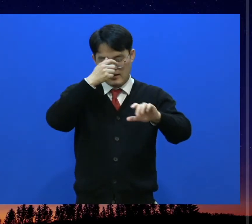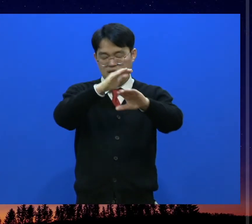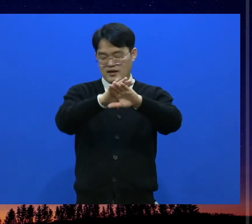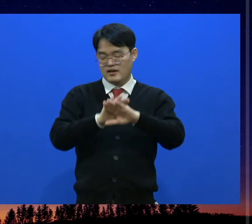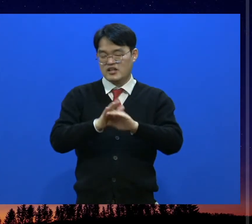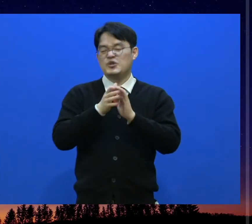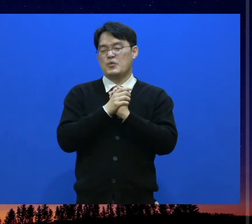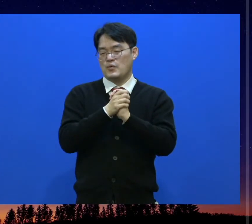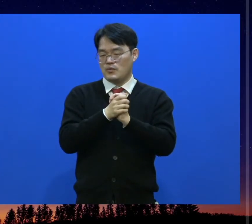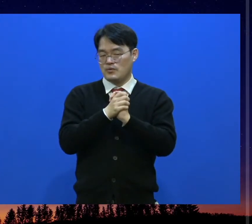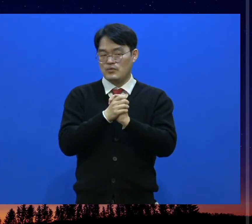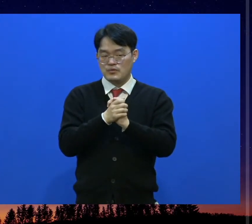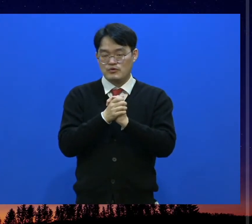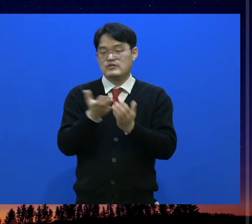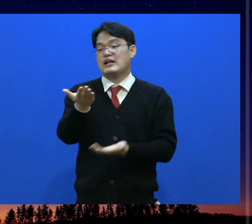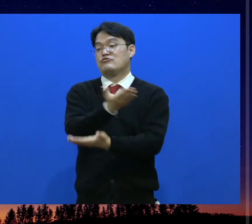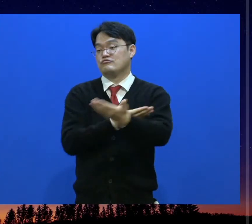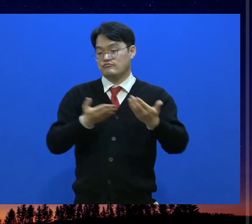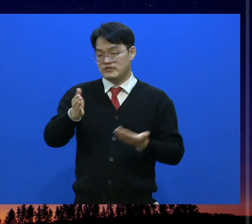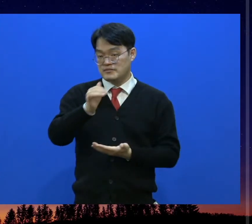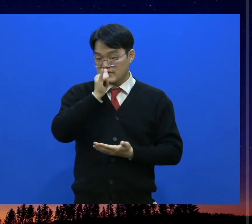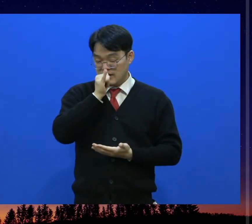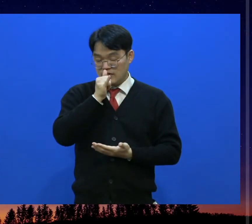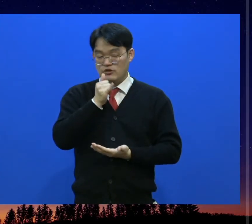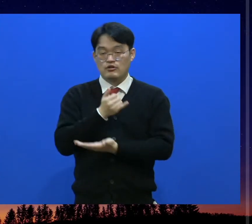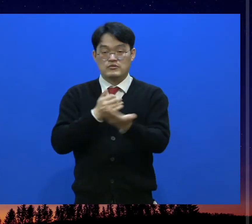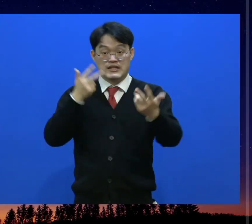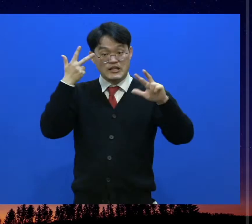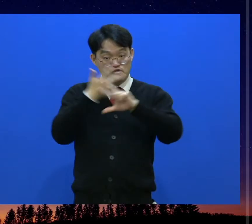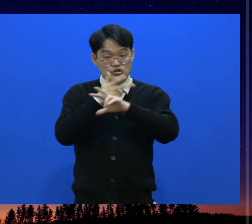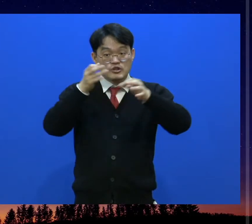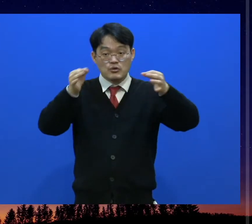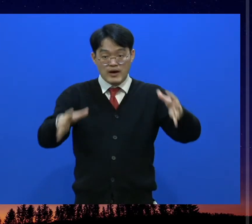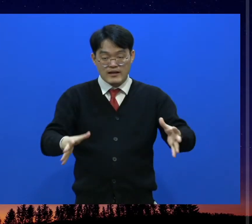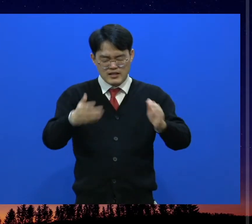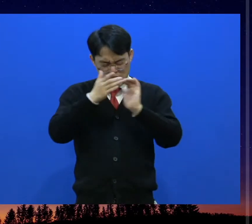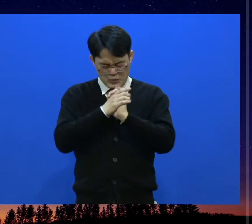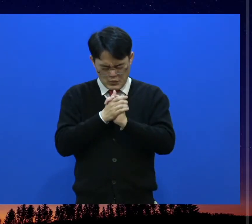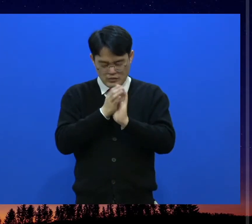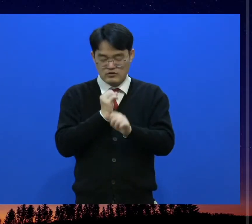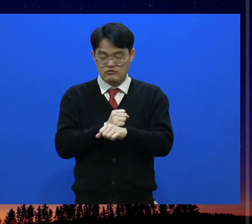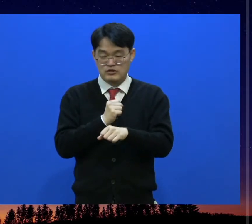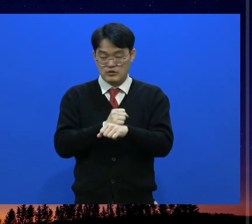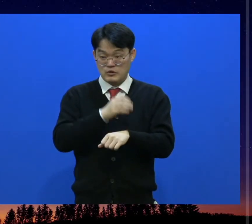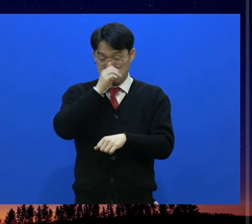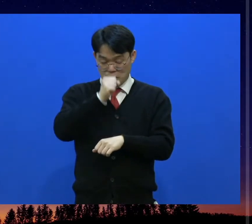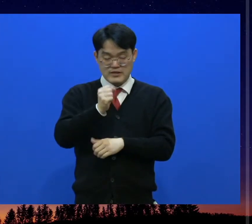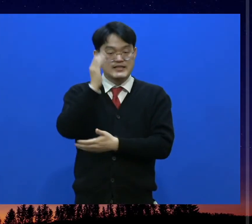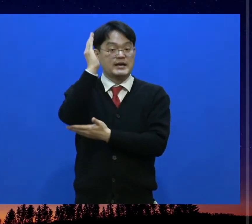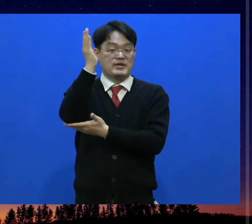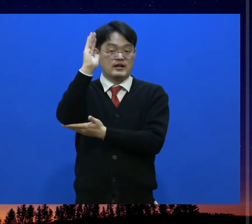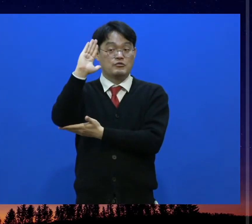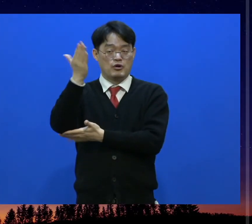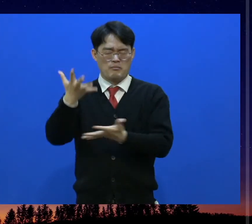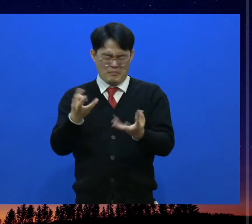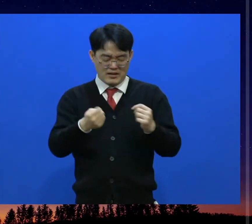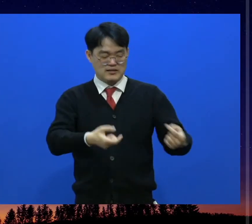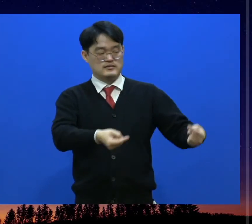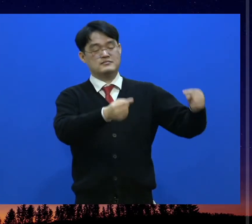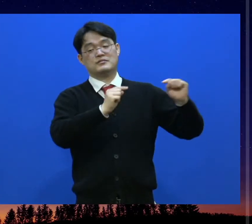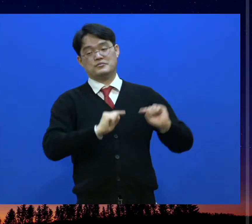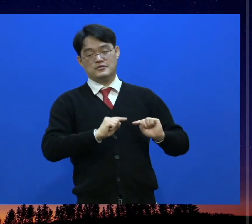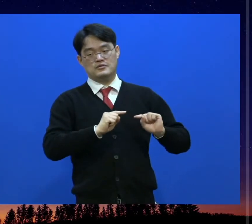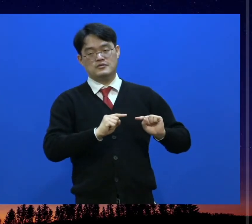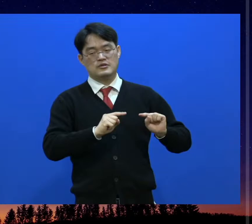기도해 주시고 잘 이 컨퍼런스가 되도록, 그래서 많은 분들이 또 참여하고 필요한 교회들이 이번 기회를 통해서